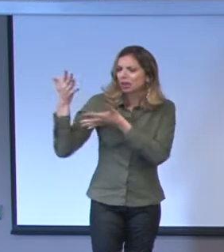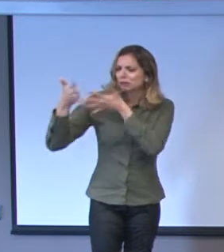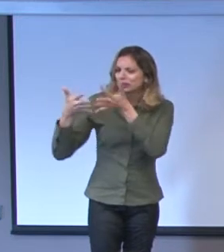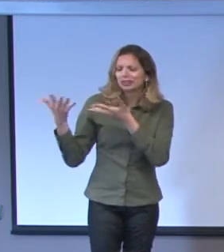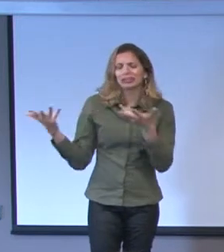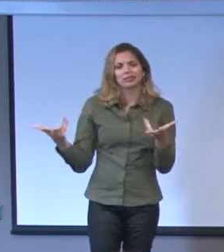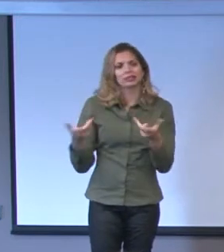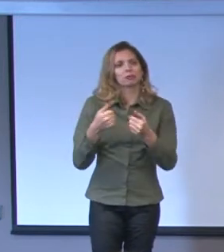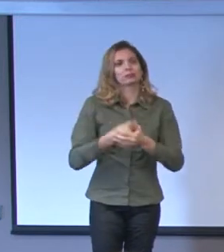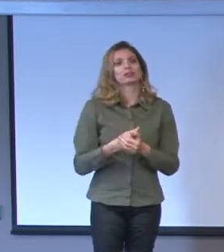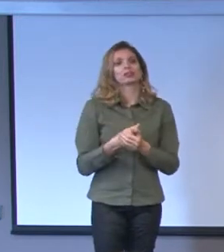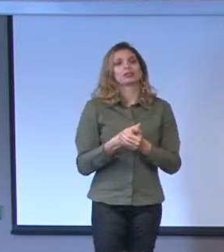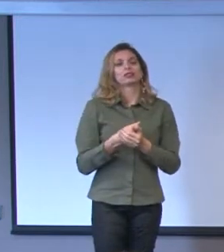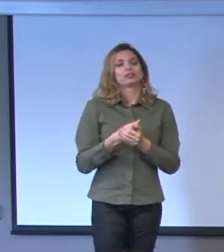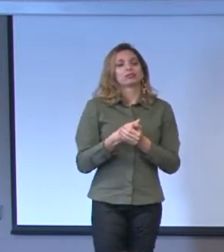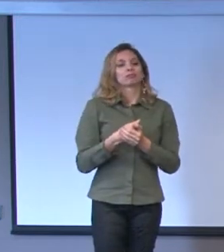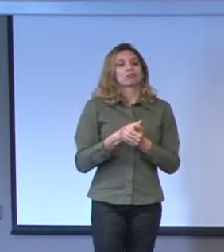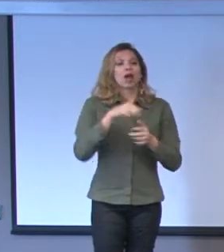Libra.